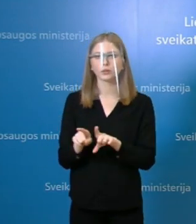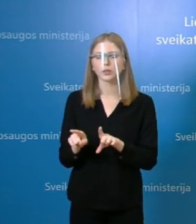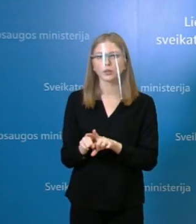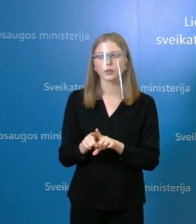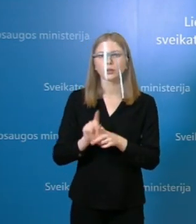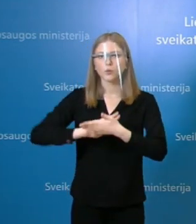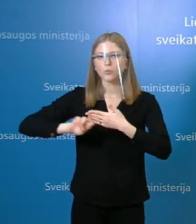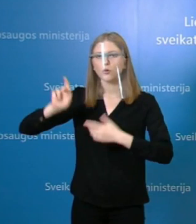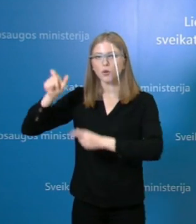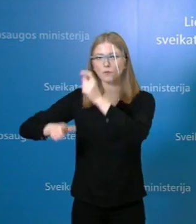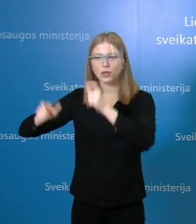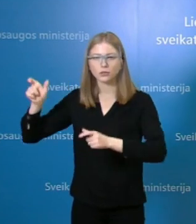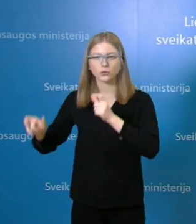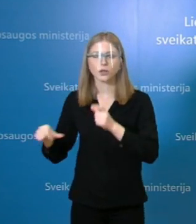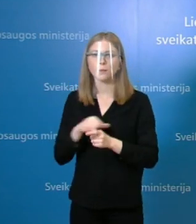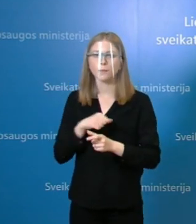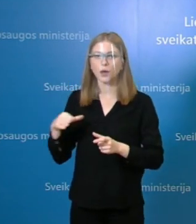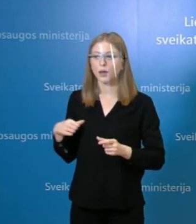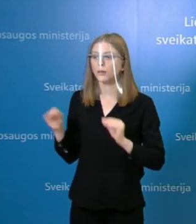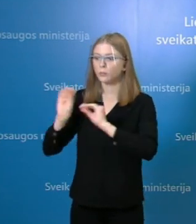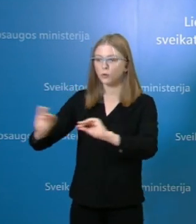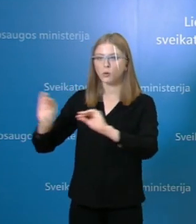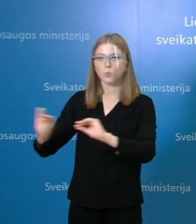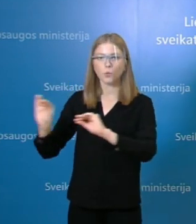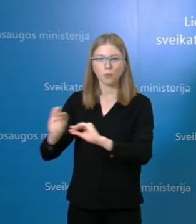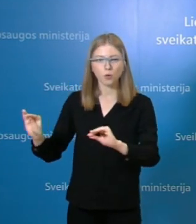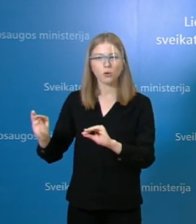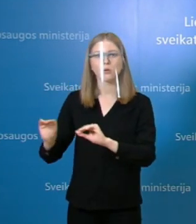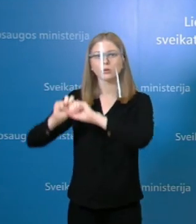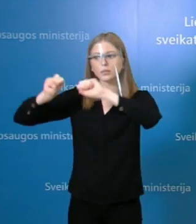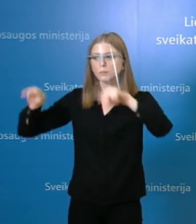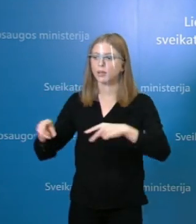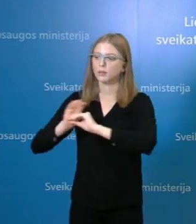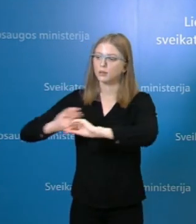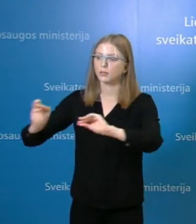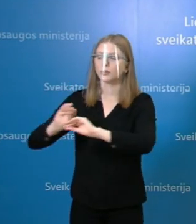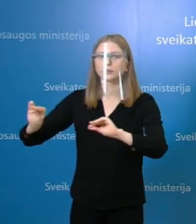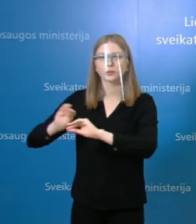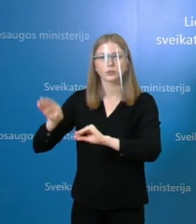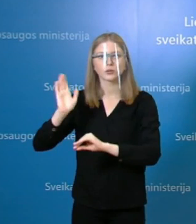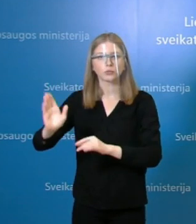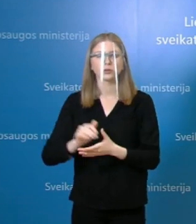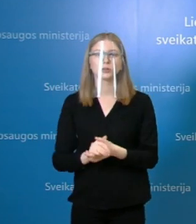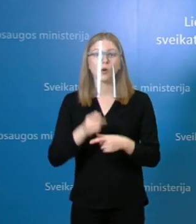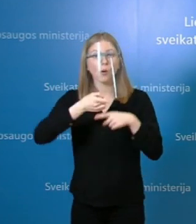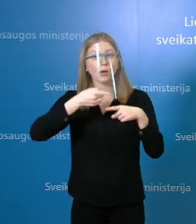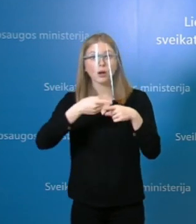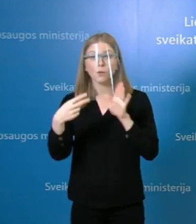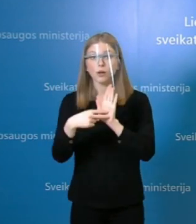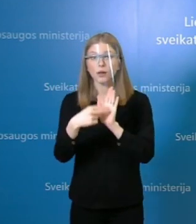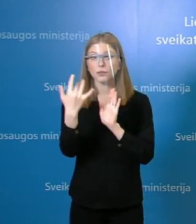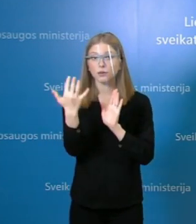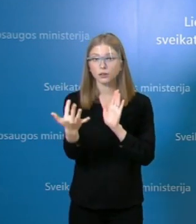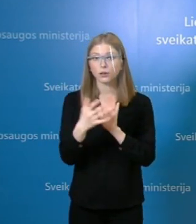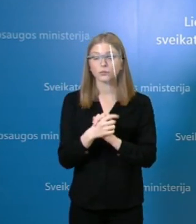specialistų papildomas apmokymas ir rengimas. O jeigu vertinti visas priemonės, kiek jos kainuotų,